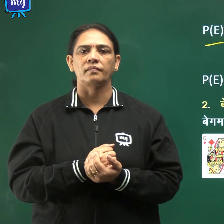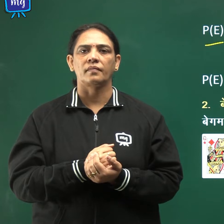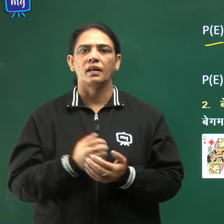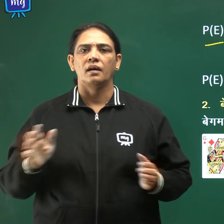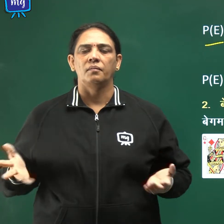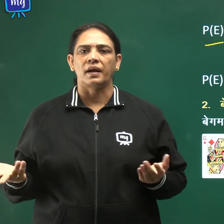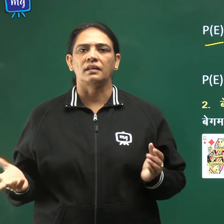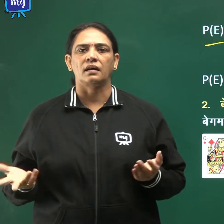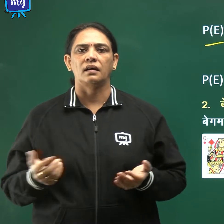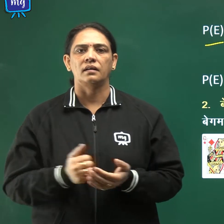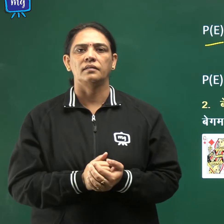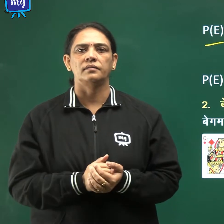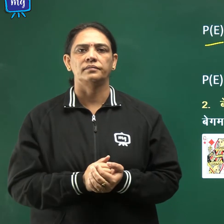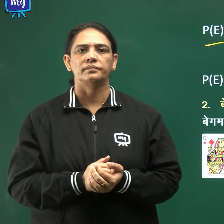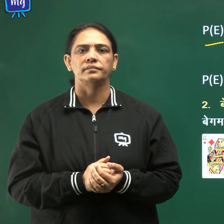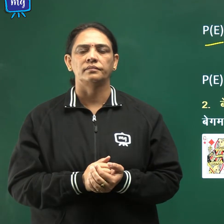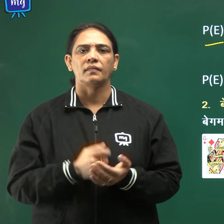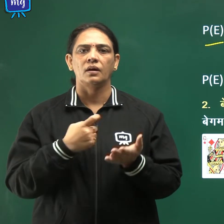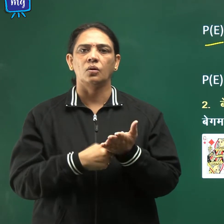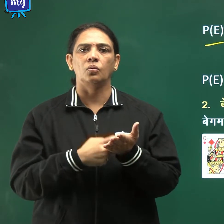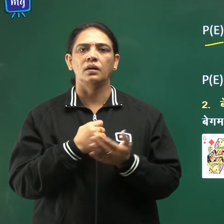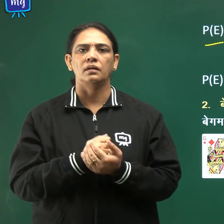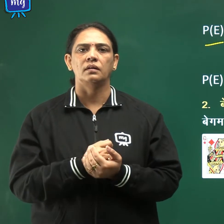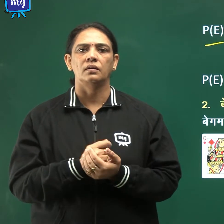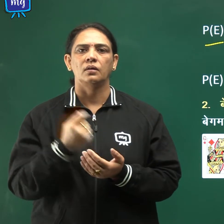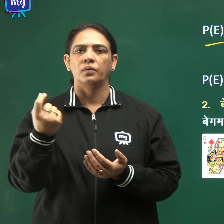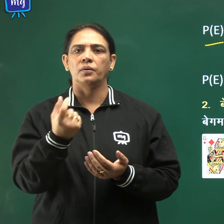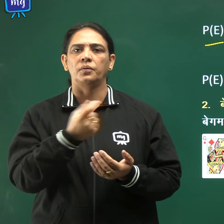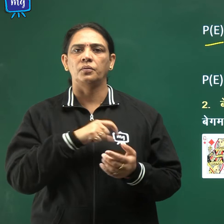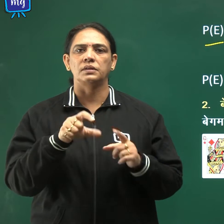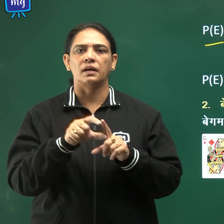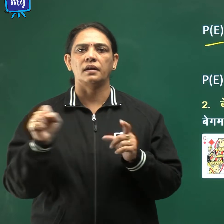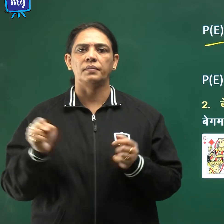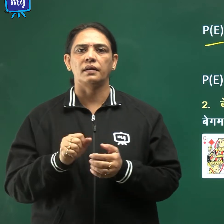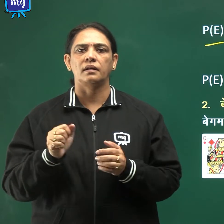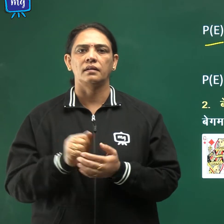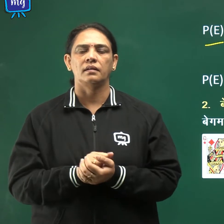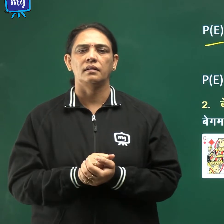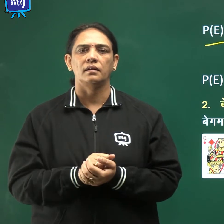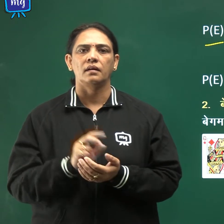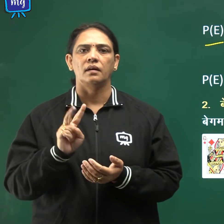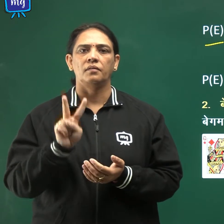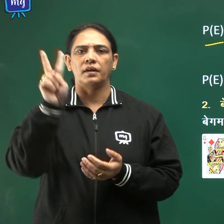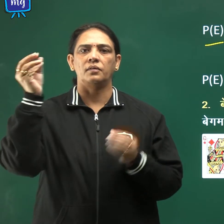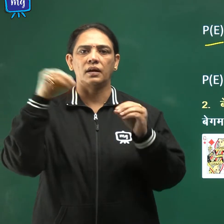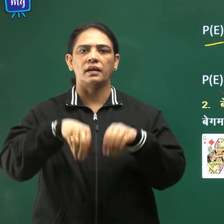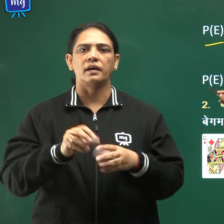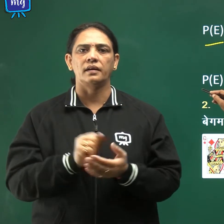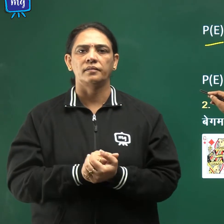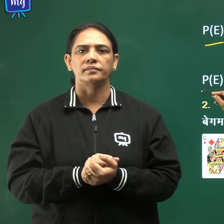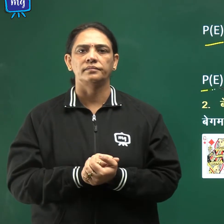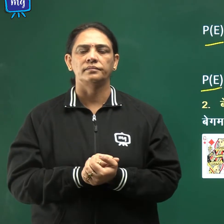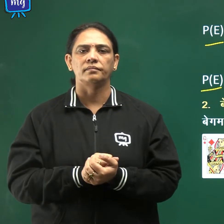टाका के सूत्र प्रयोग करेंगे मान रखेंगे